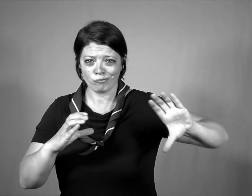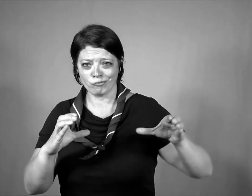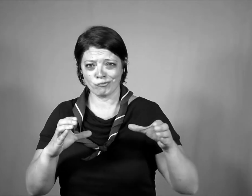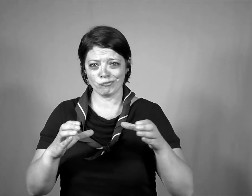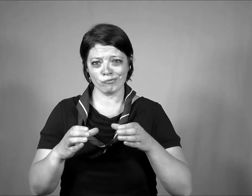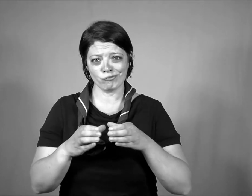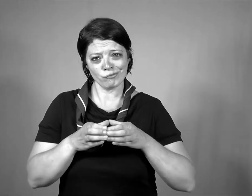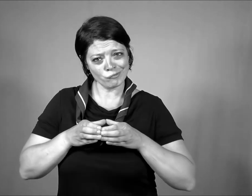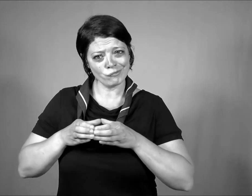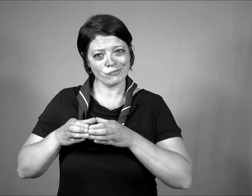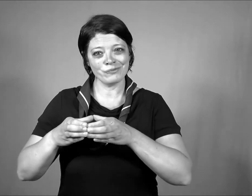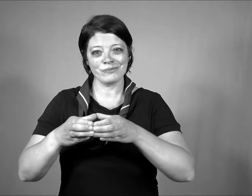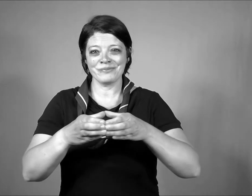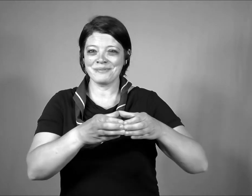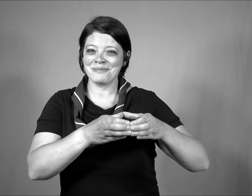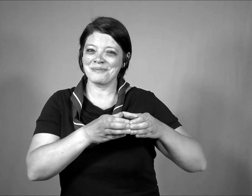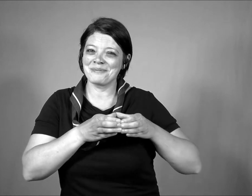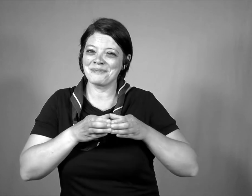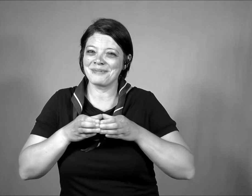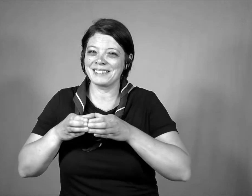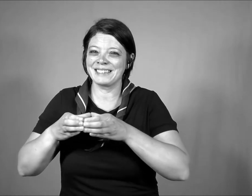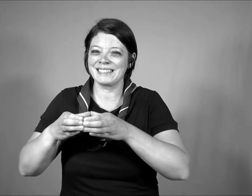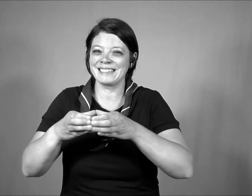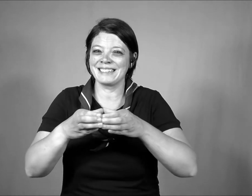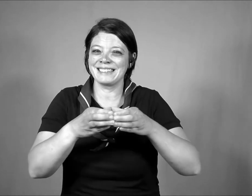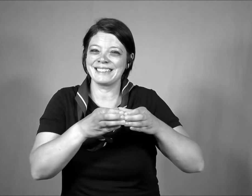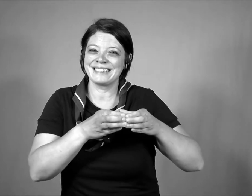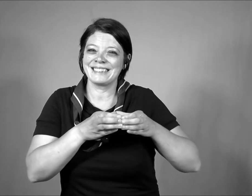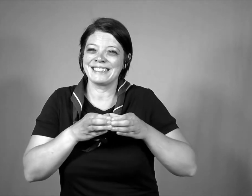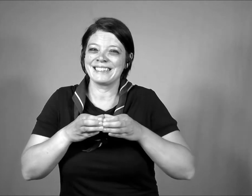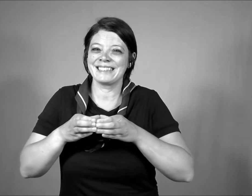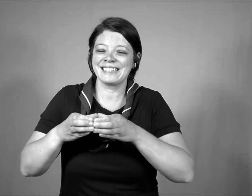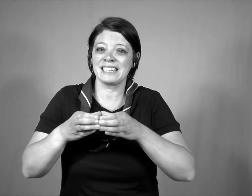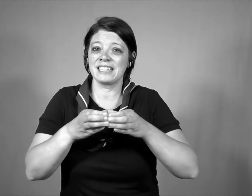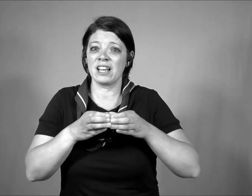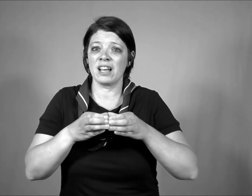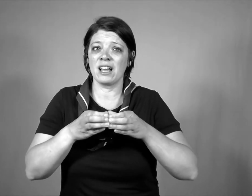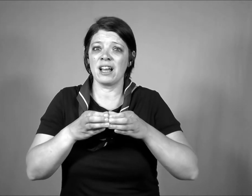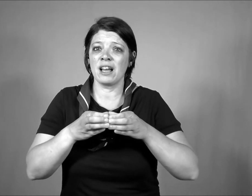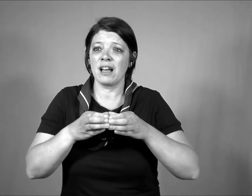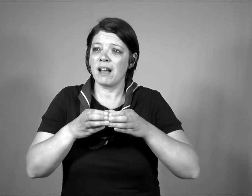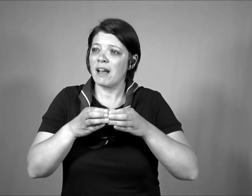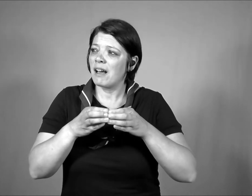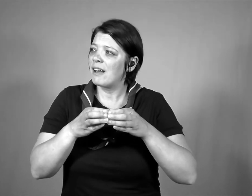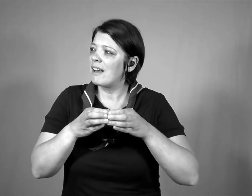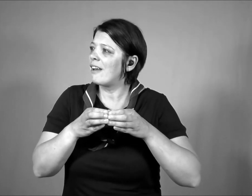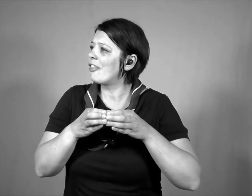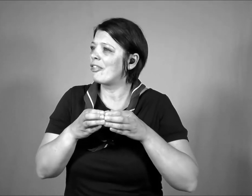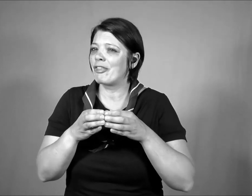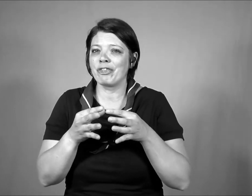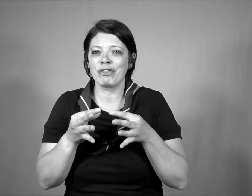soudés par la force du clan. Laissons cet